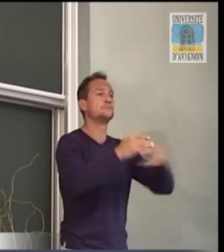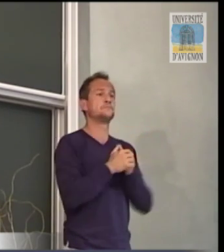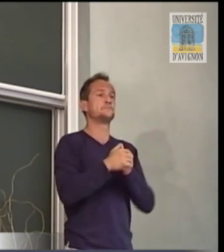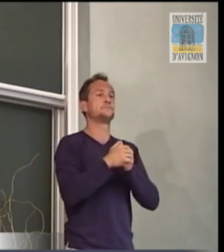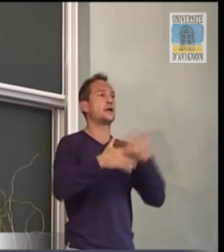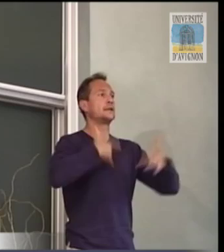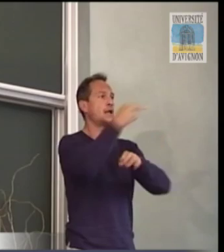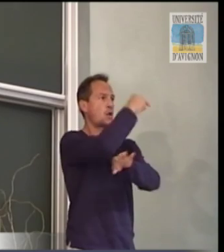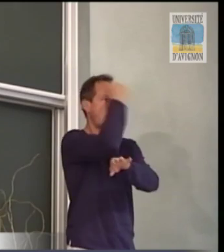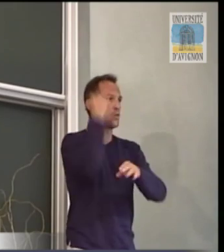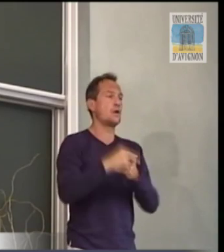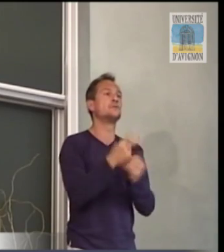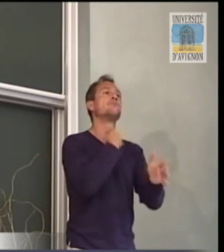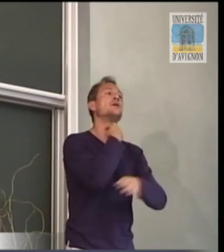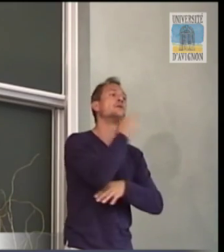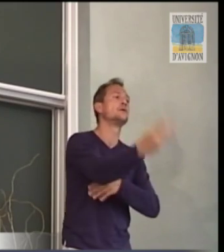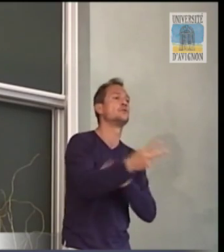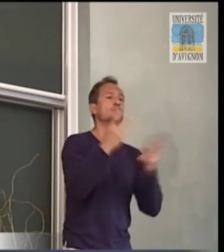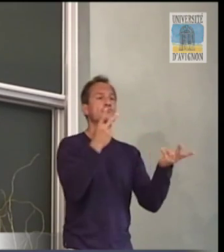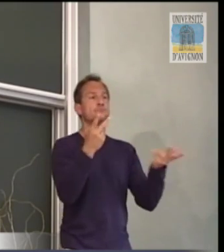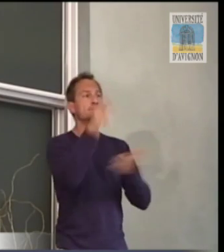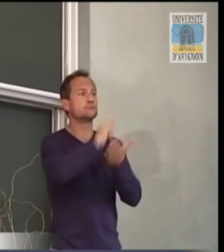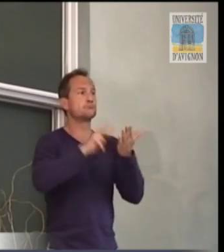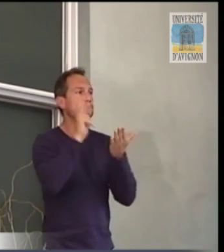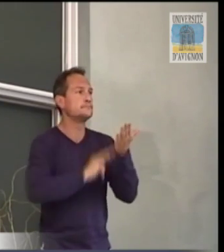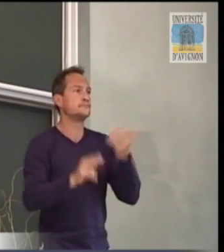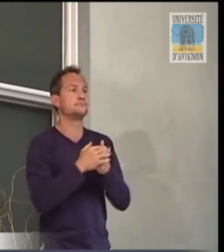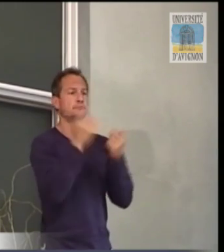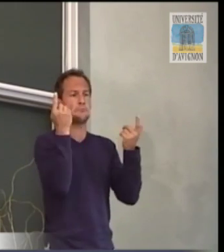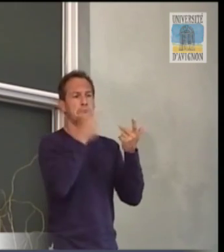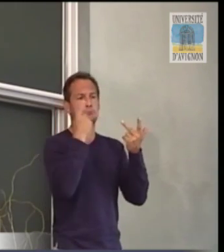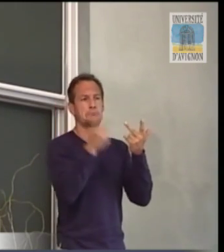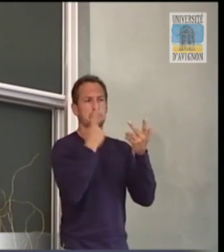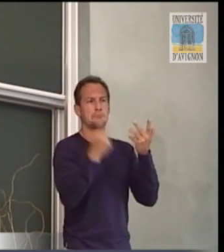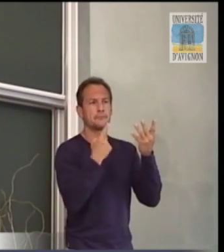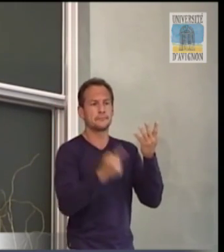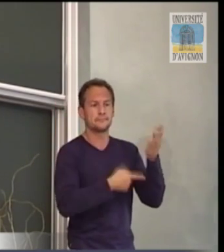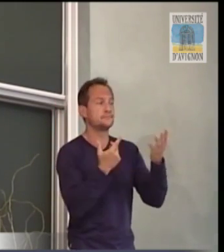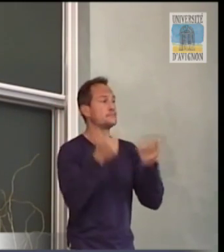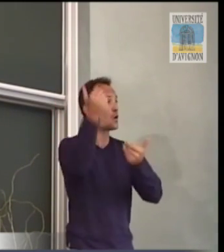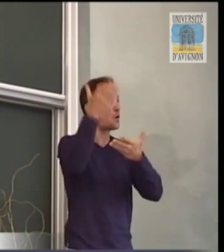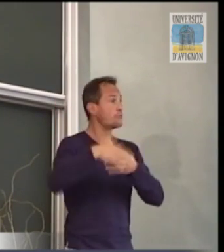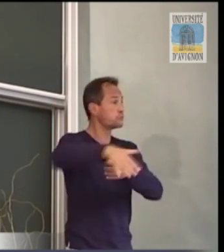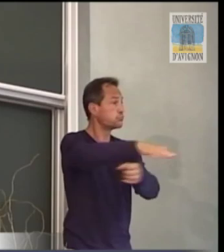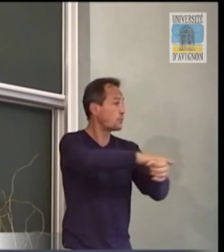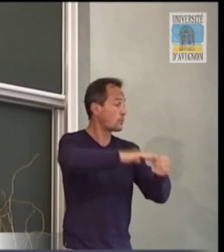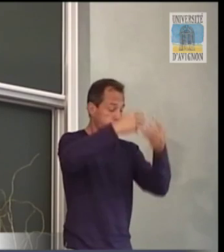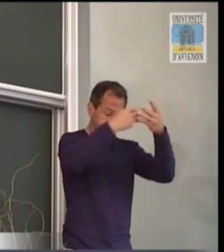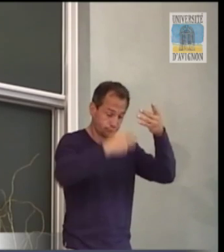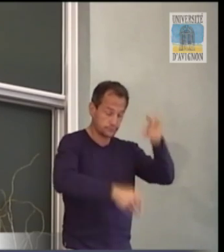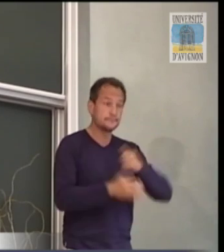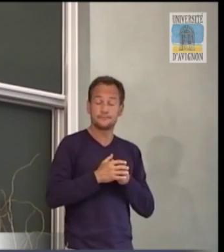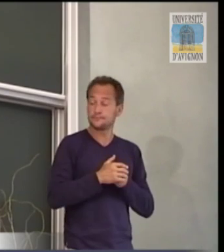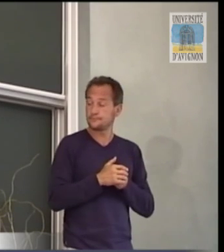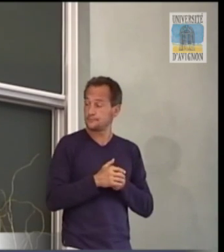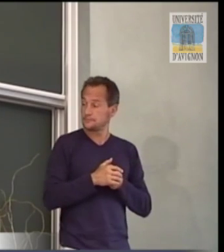noir, enfin la lecture à haute voix, la diction, il y a des choses qui ne sont pas proposées dans d'autres formations, donc les gens trouvent là une offre peut-être plus complète. On peut se dire